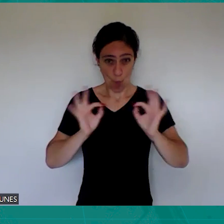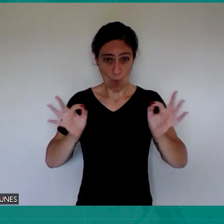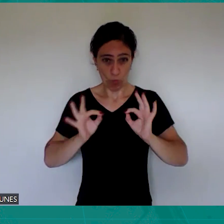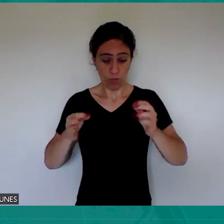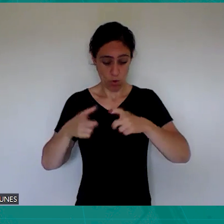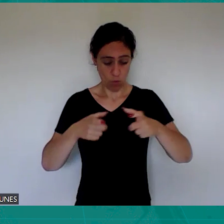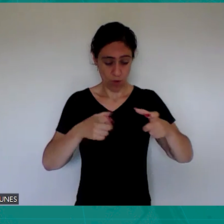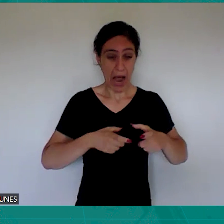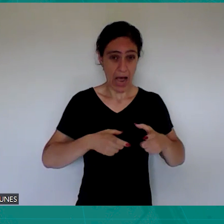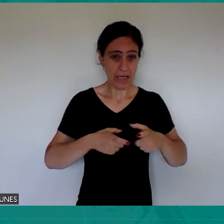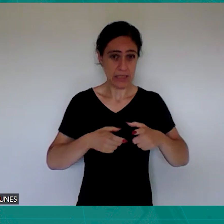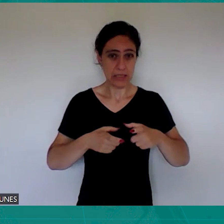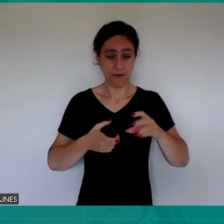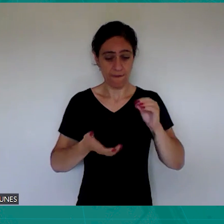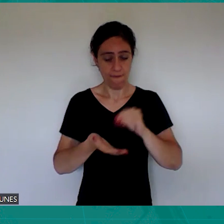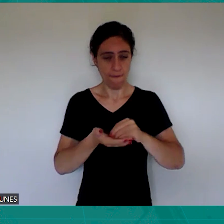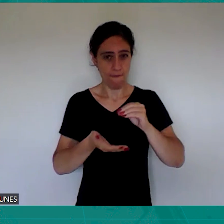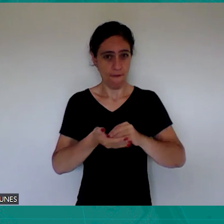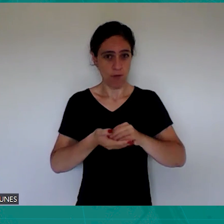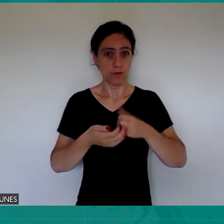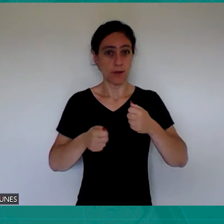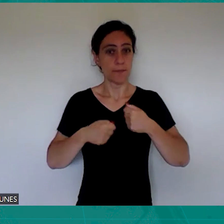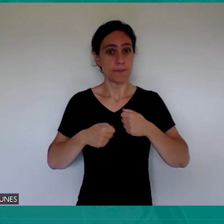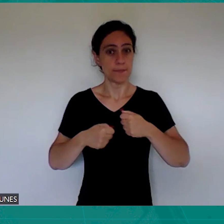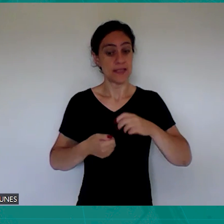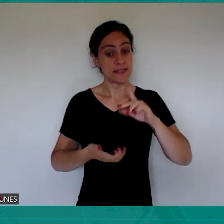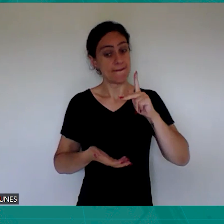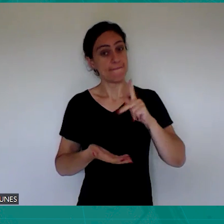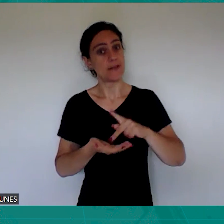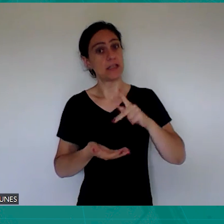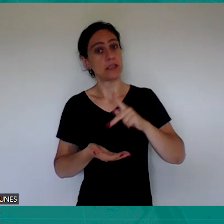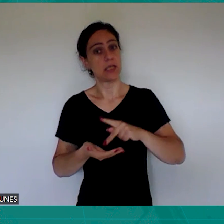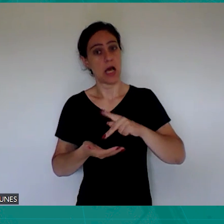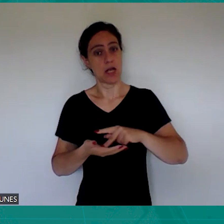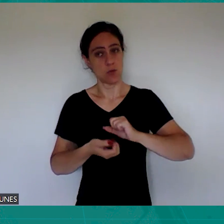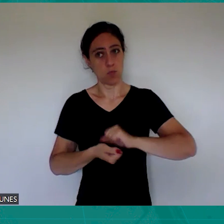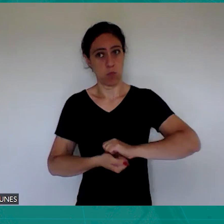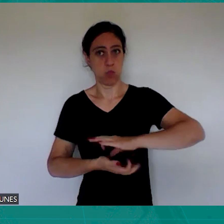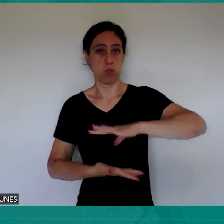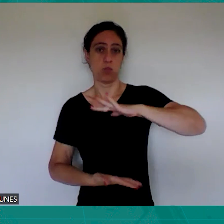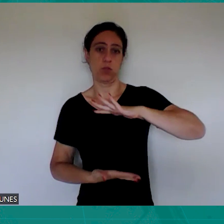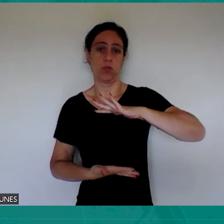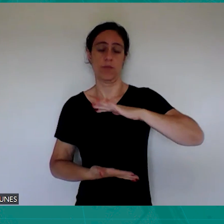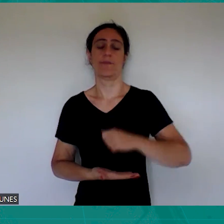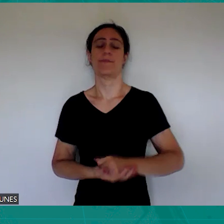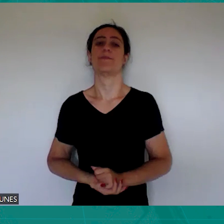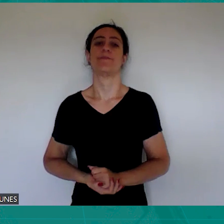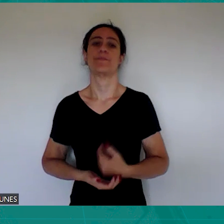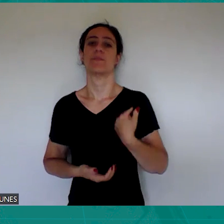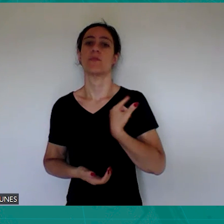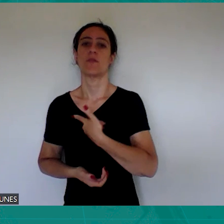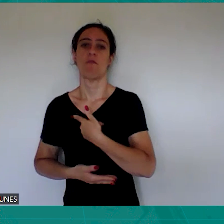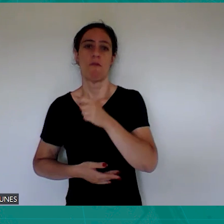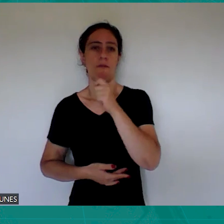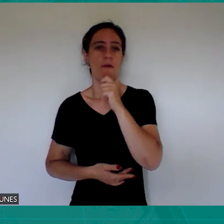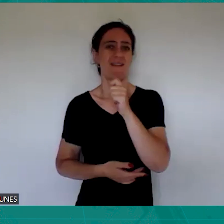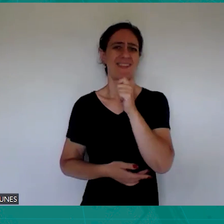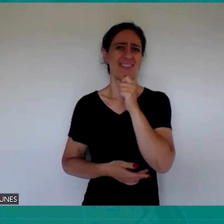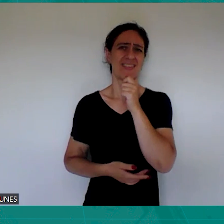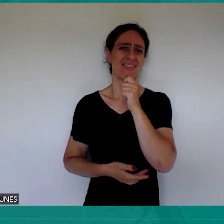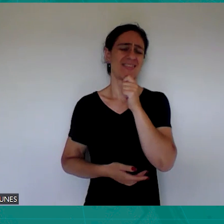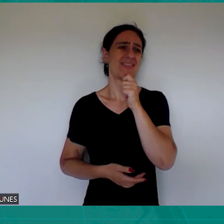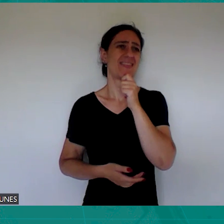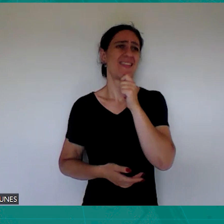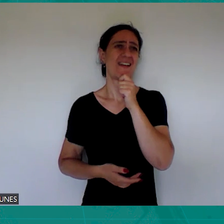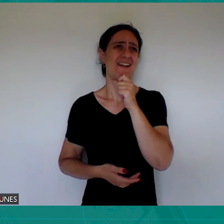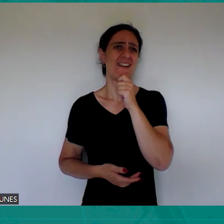natural precisam ser enchidos pela verdade. Nós ainda somos um tanto